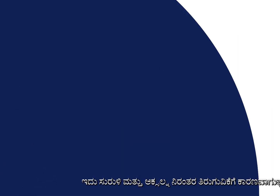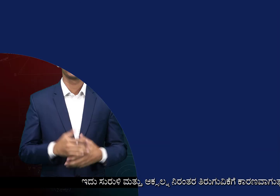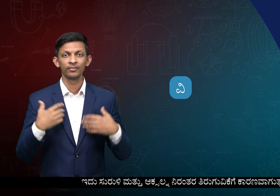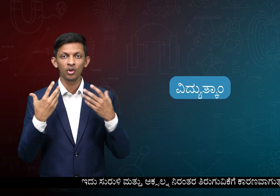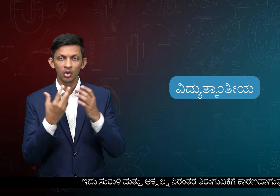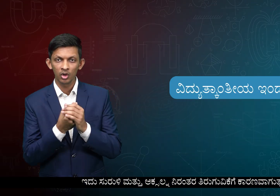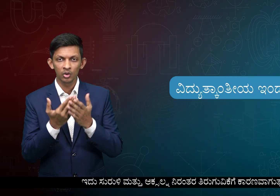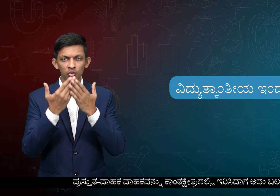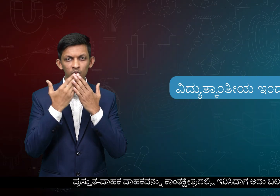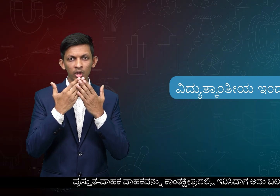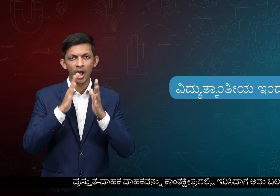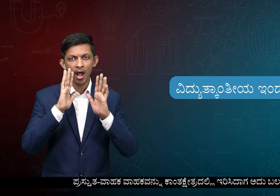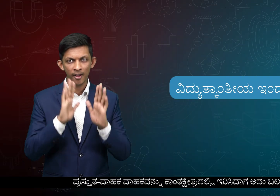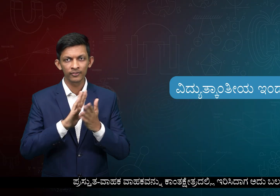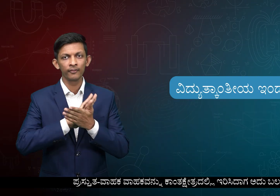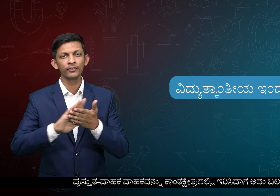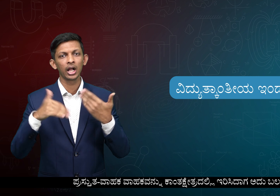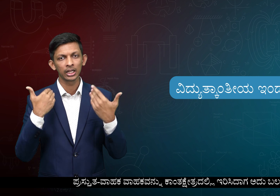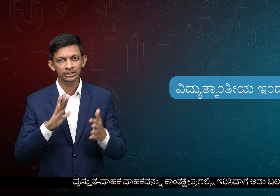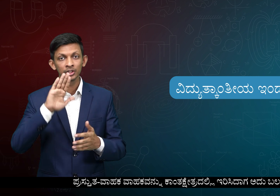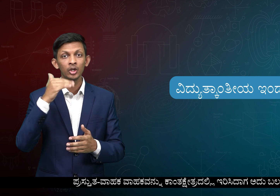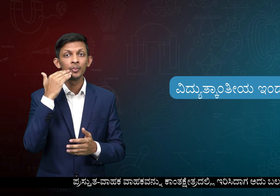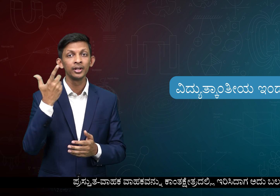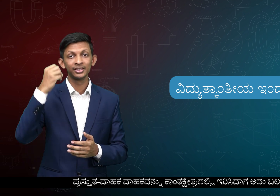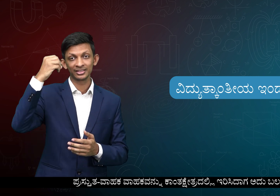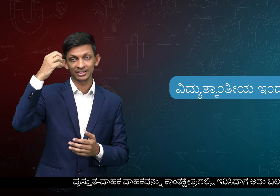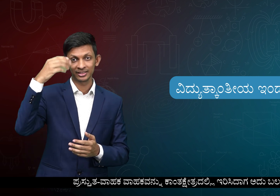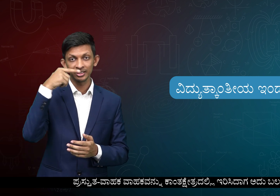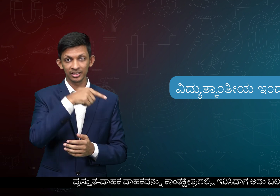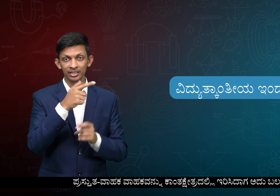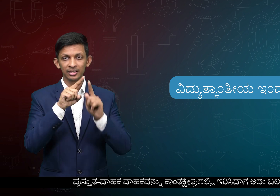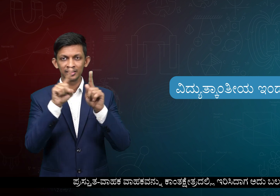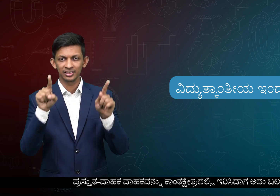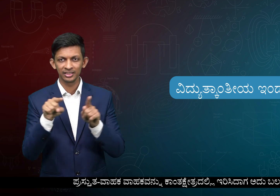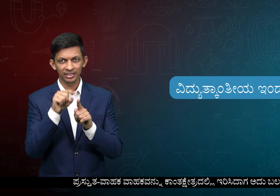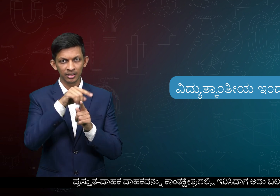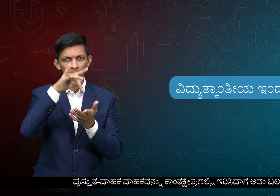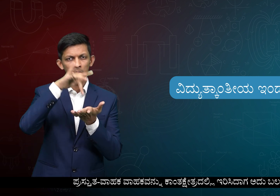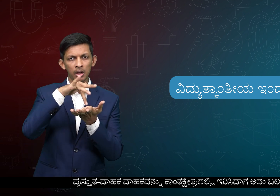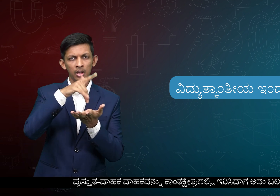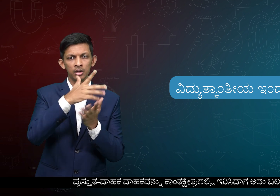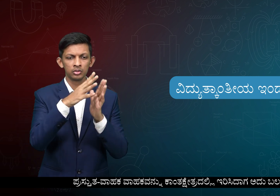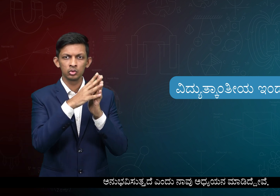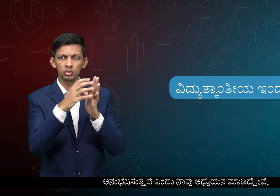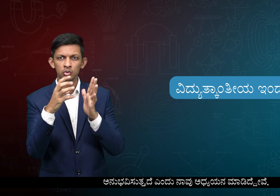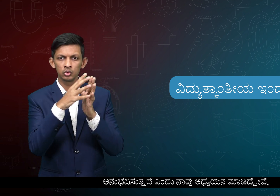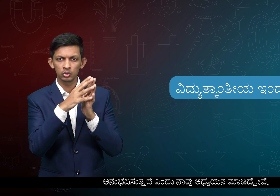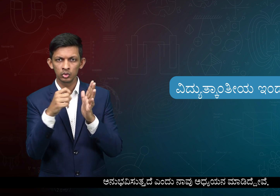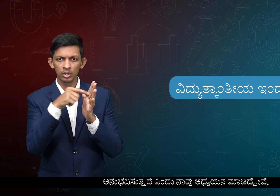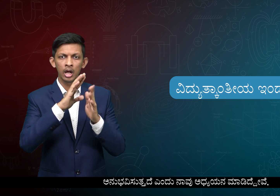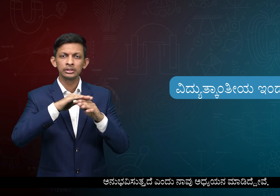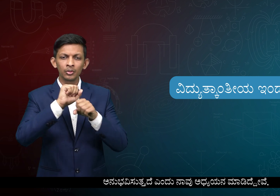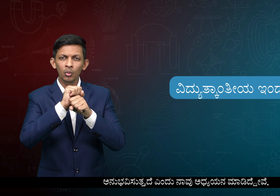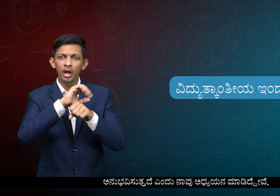ತಿರುಗುವಿಕೆಗೆ ಕಾರಣವಾಗುತ್ತದೆ. ಪ್ರಸ್ತುತ ವಾಹಕ ವಾಹನವನ್ನು ಕಾಂತಕ್ಷೇತ್ರದಲ್ಲಿ ಇರಿಸಿದಾಗ ಅದು ಬಲವನ್ನು